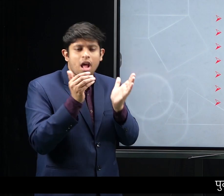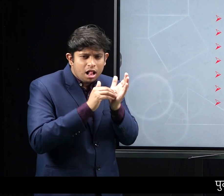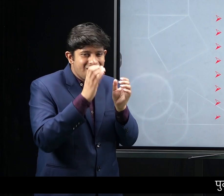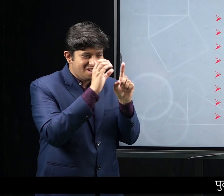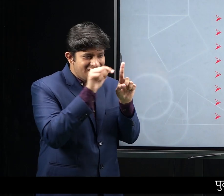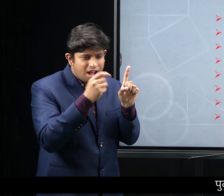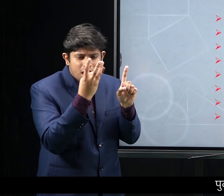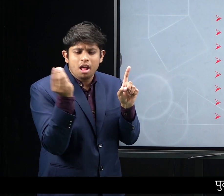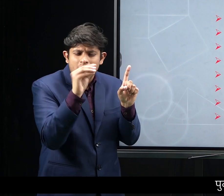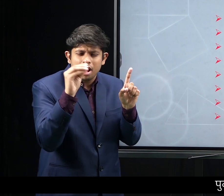पुनरावर्ती और